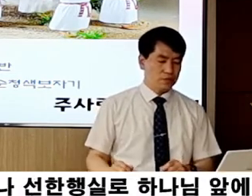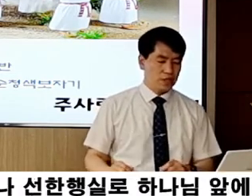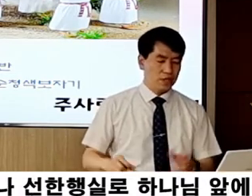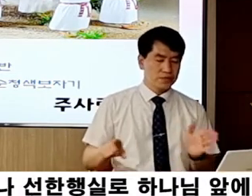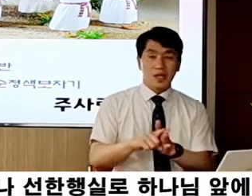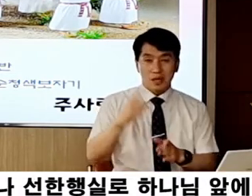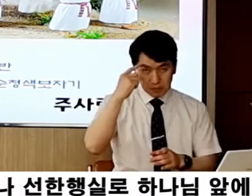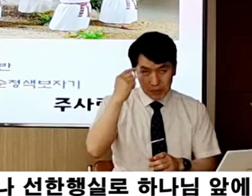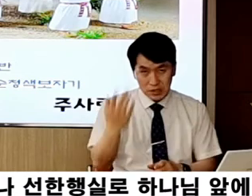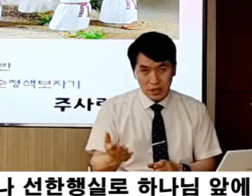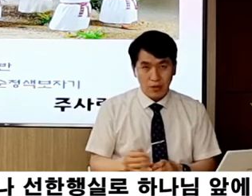되었습니다. 믿으시나요?